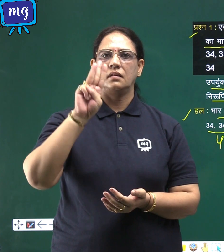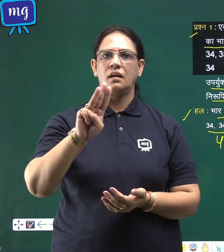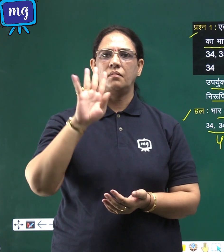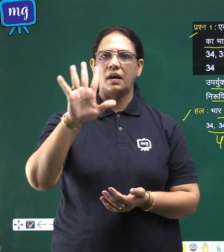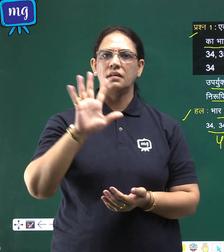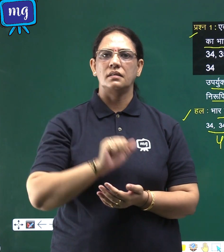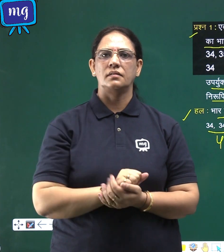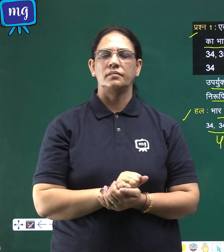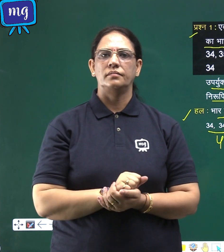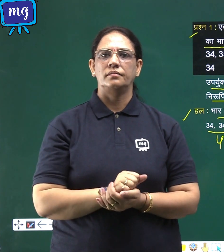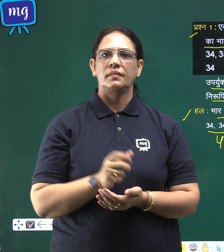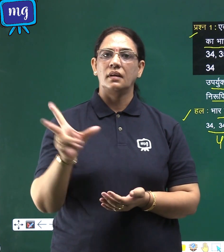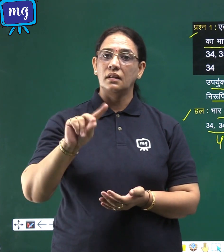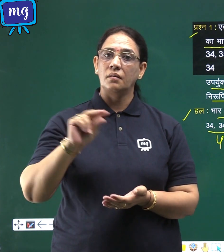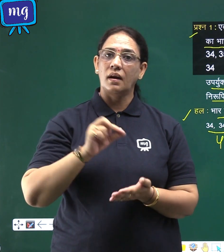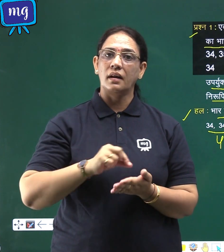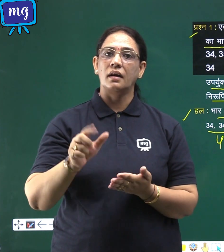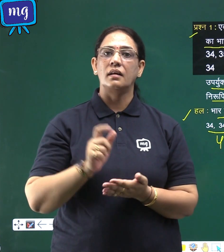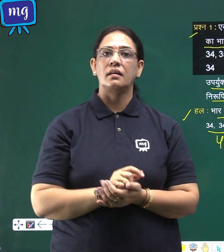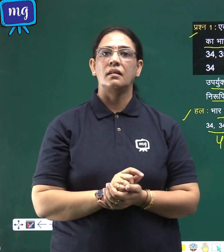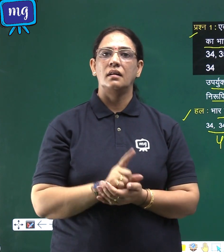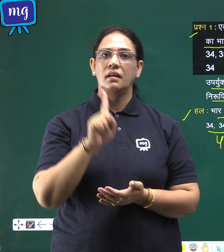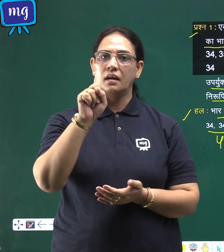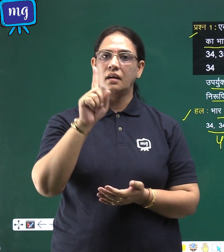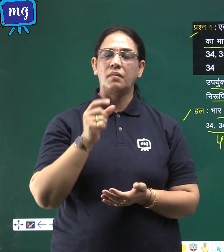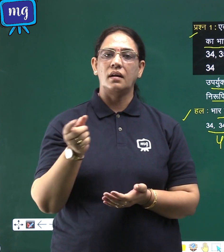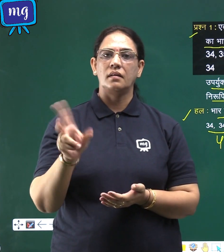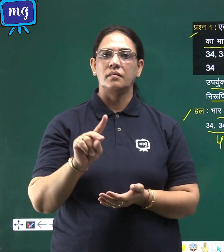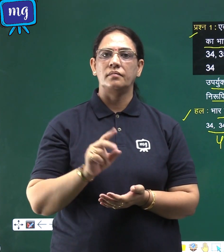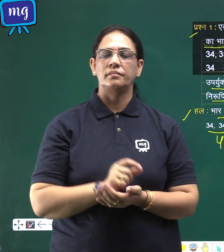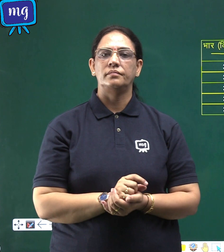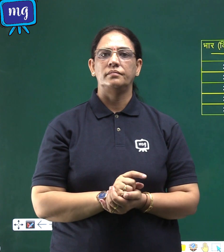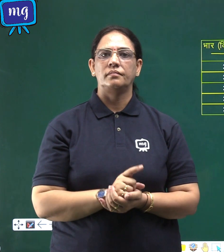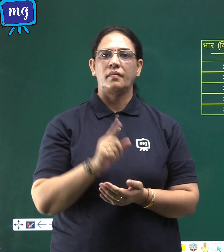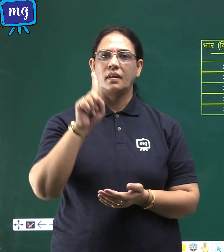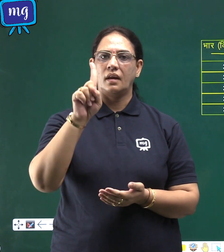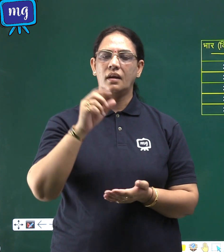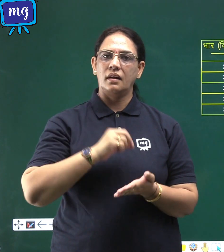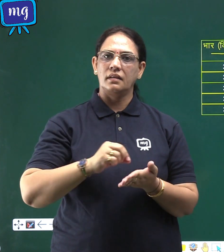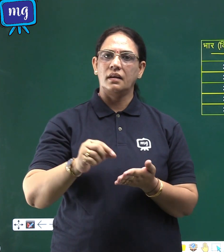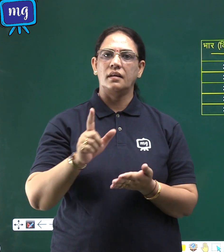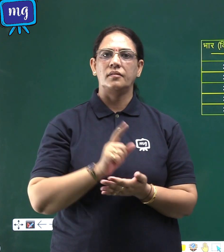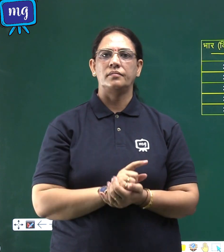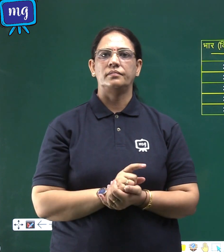35 कितनी बार है एक बार एक लिख देंगे